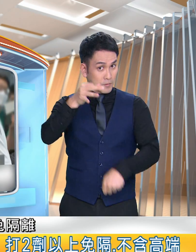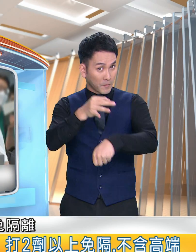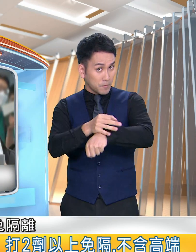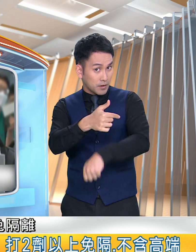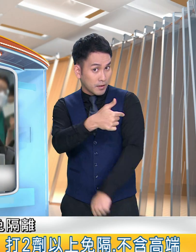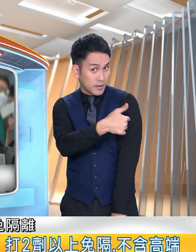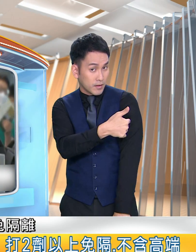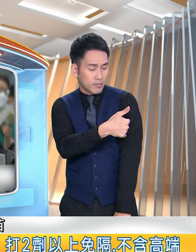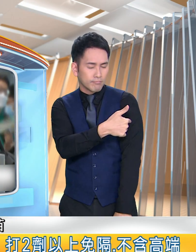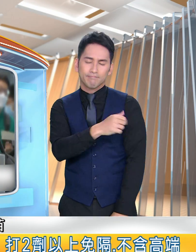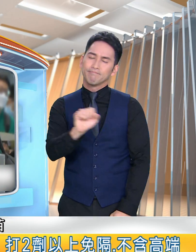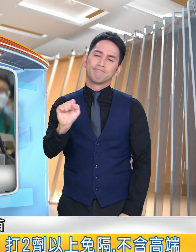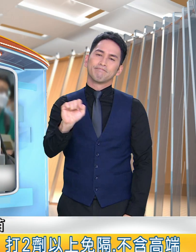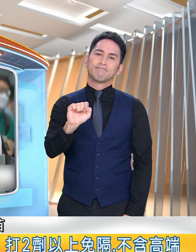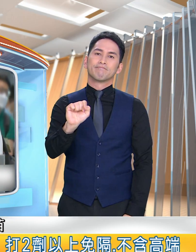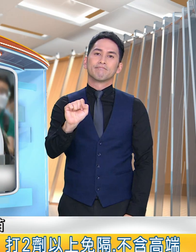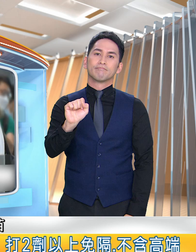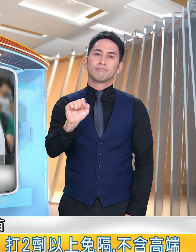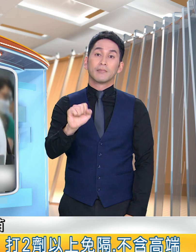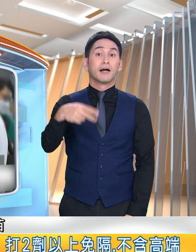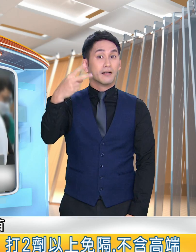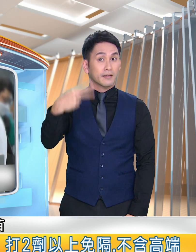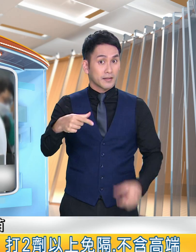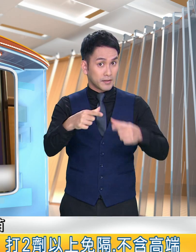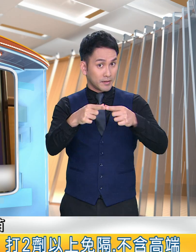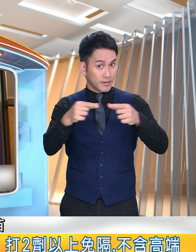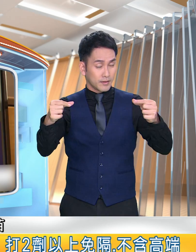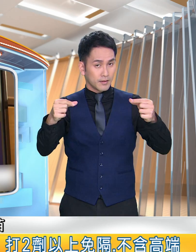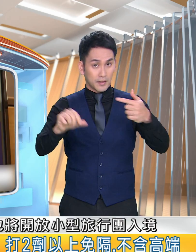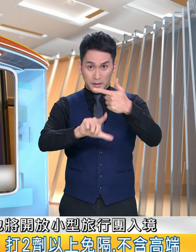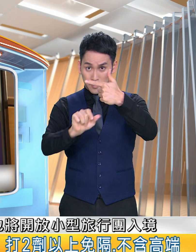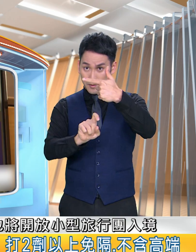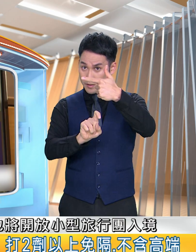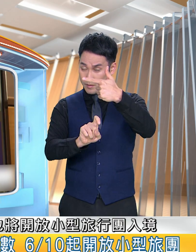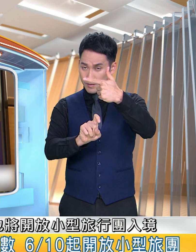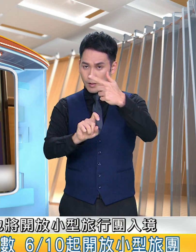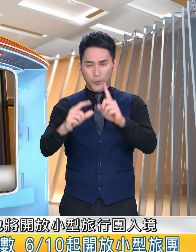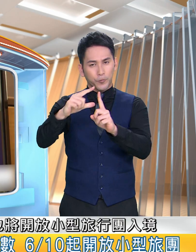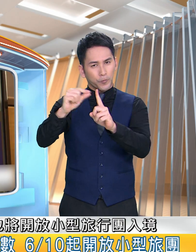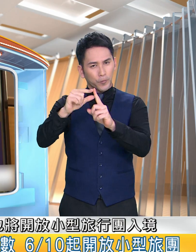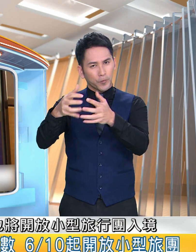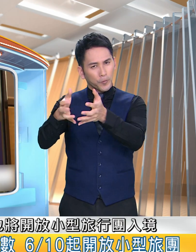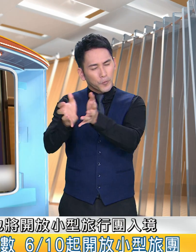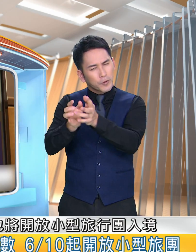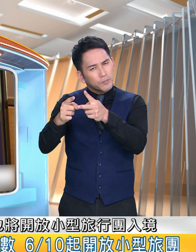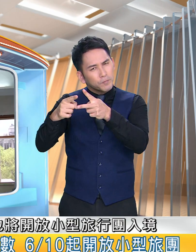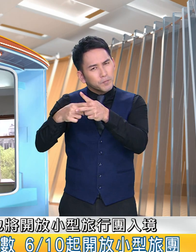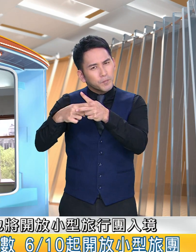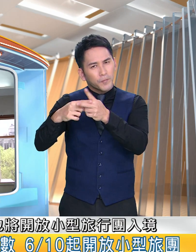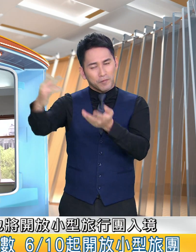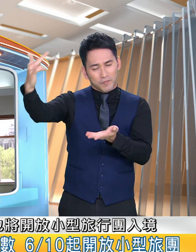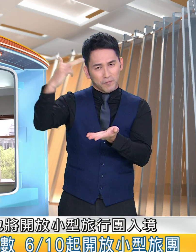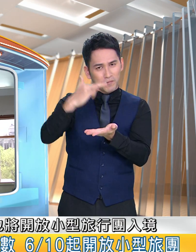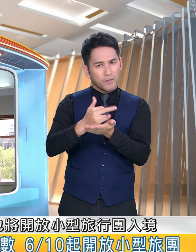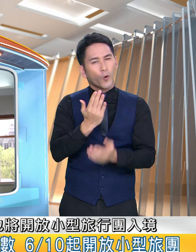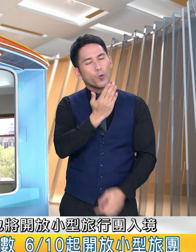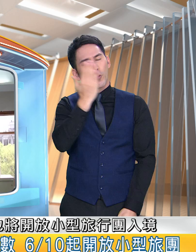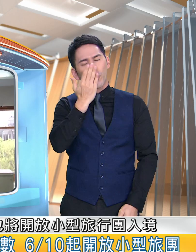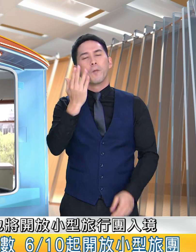不过不含高端疫苗。日本是6月10号起 也将开放小型的旅行团入